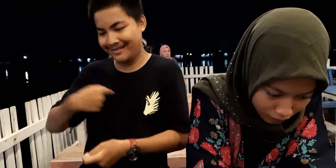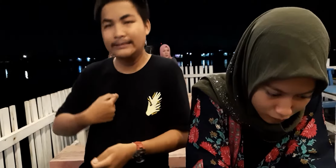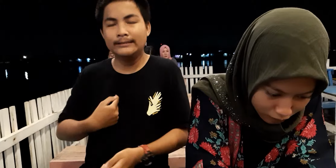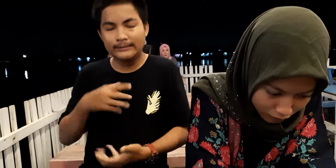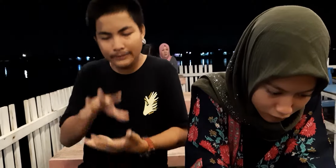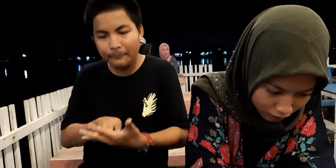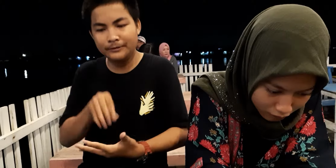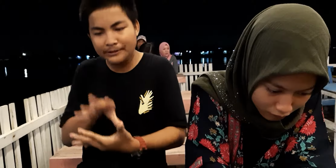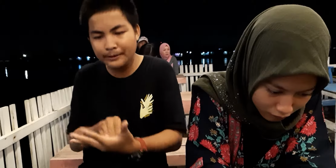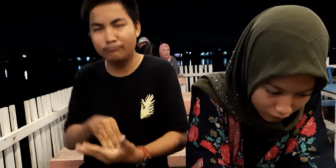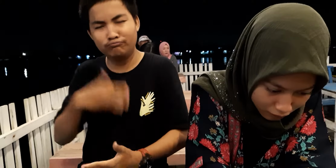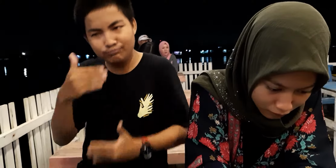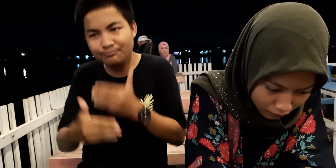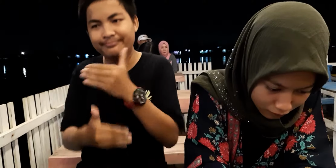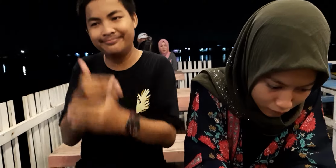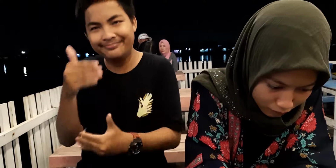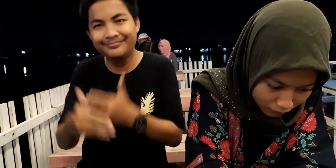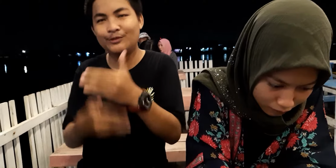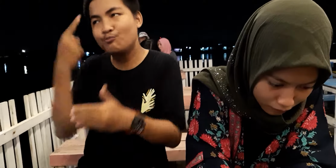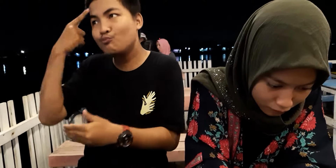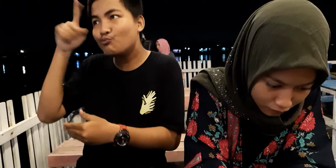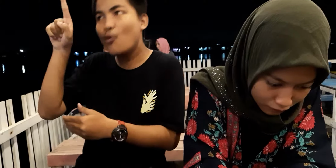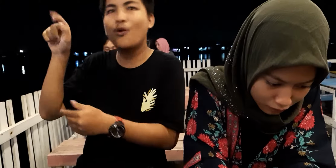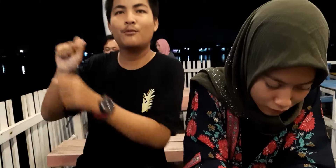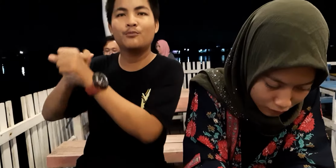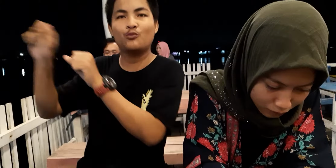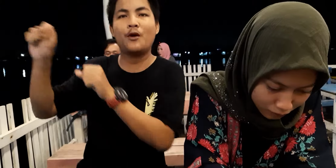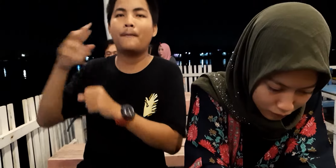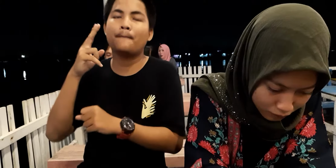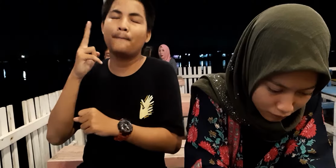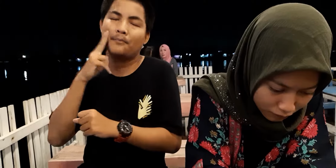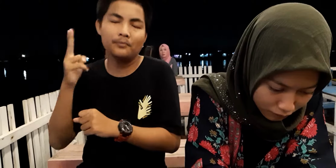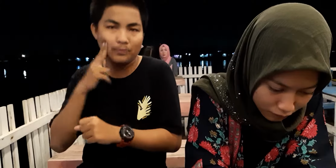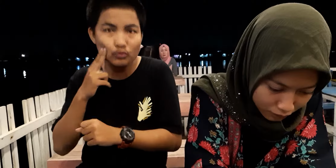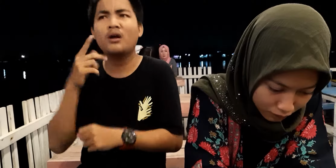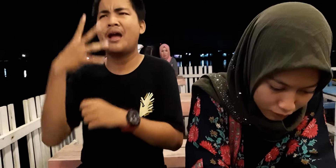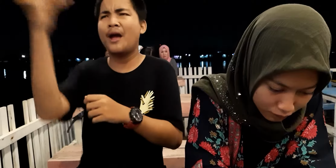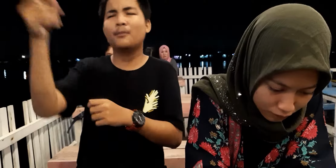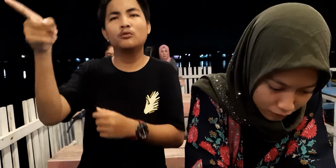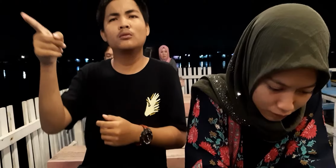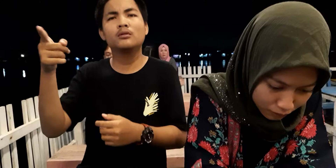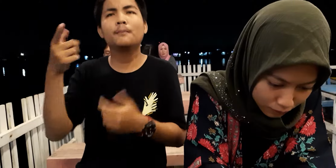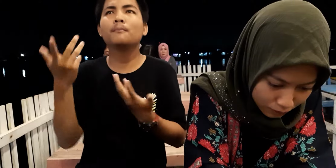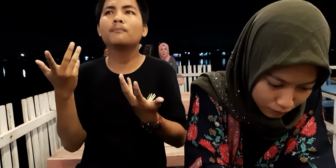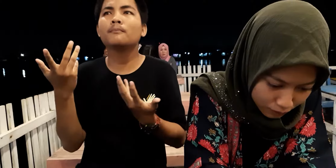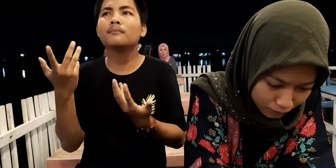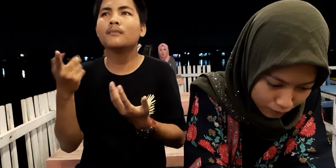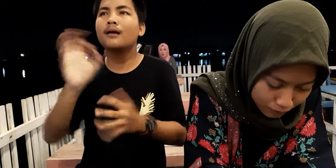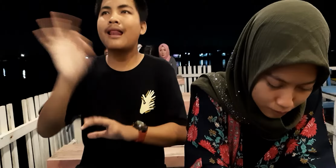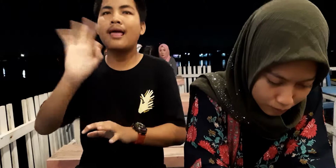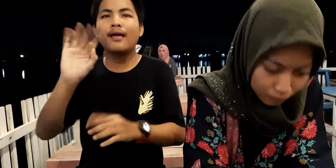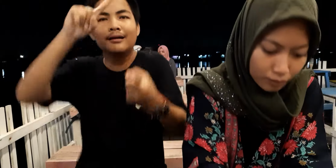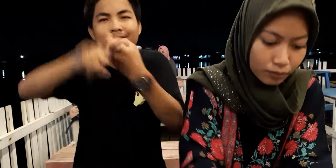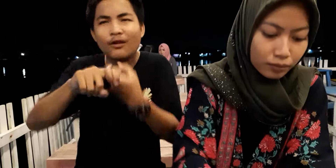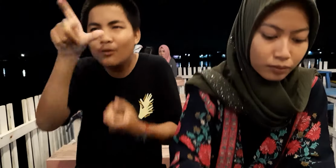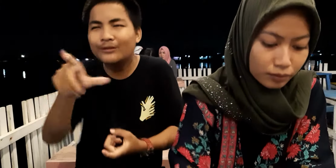Sri itu adalah sebagai role model yang dituangkan ke dalam film dokumenter ini. Luar biasa sekali. Kita lanjut untuk ke Mas Pian. Ini